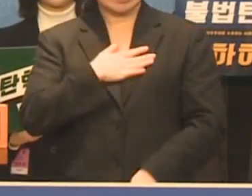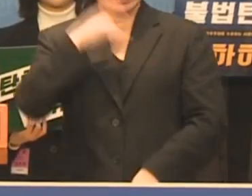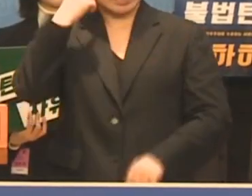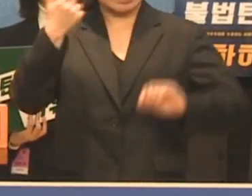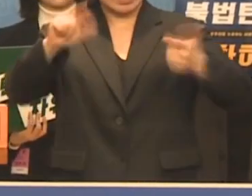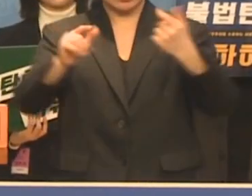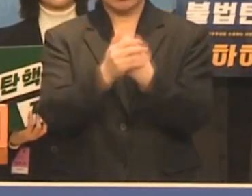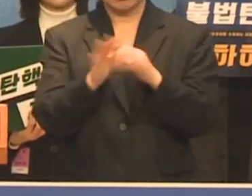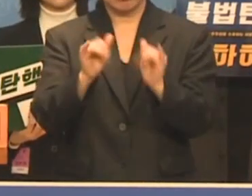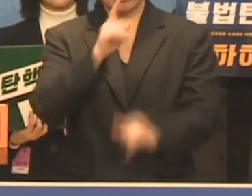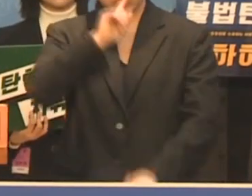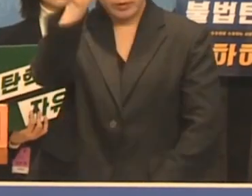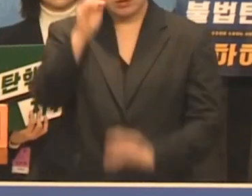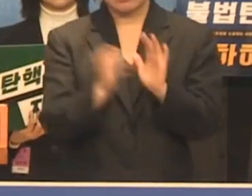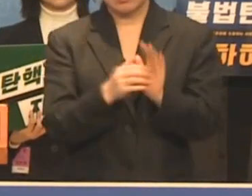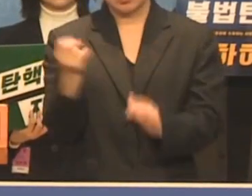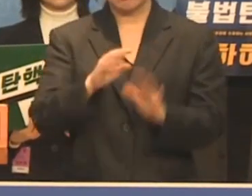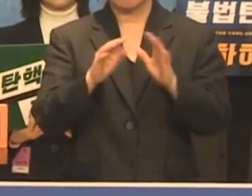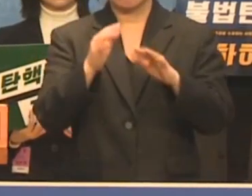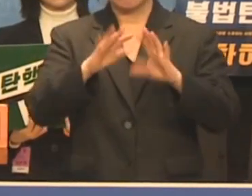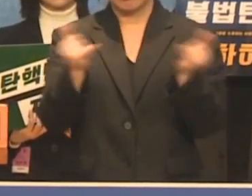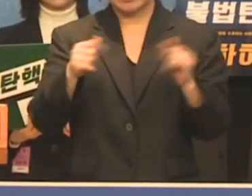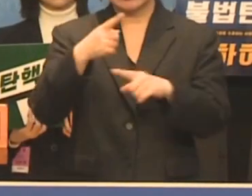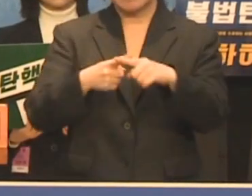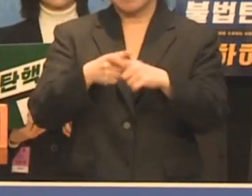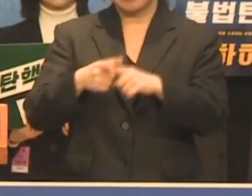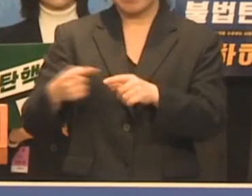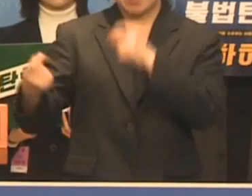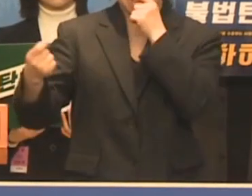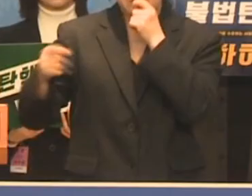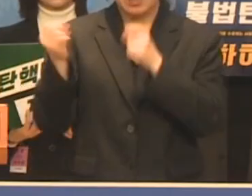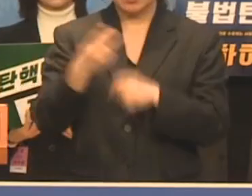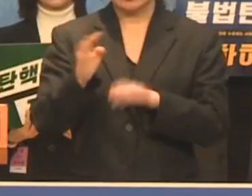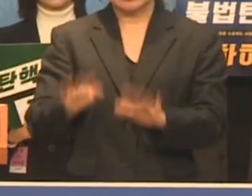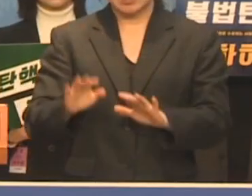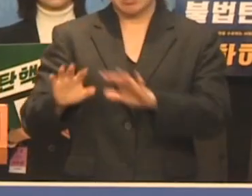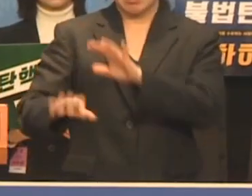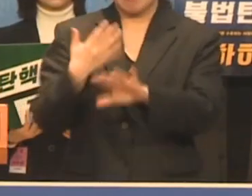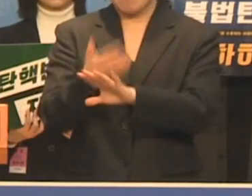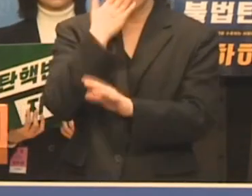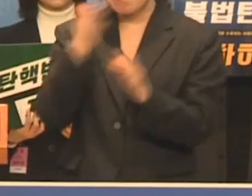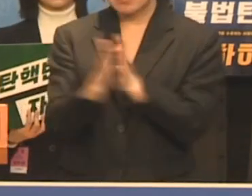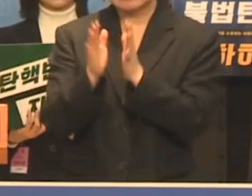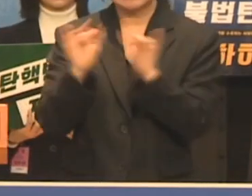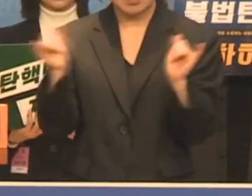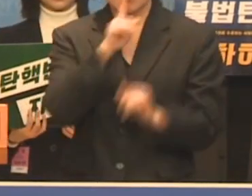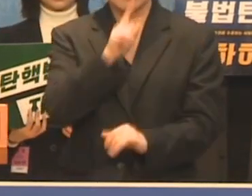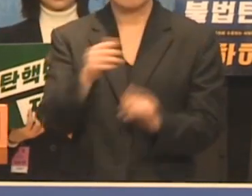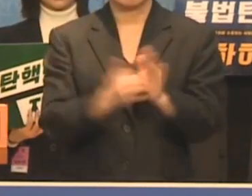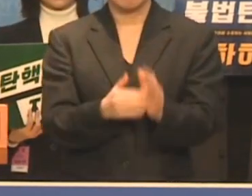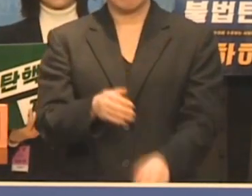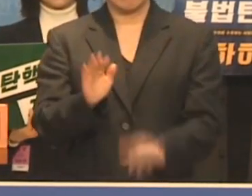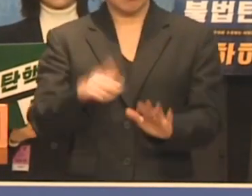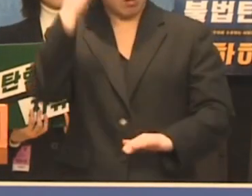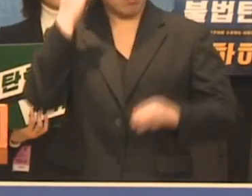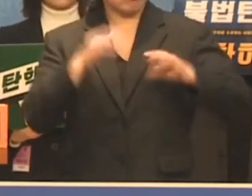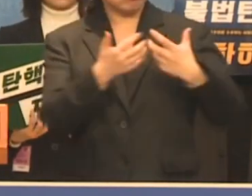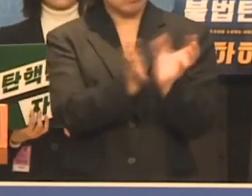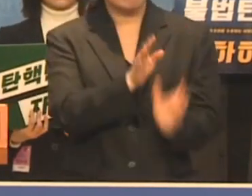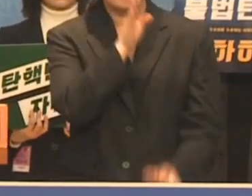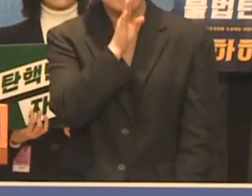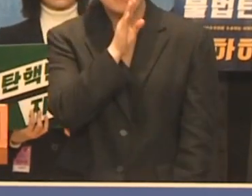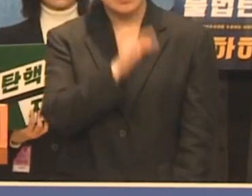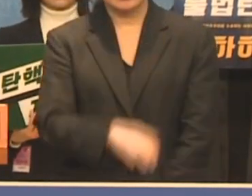국민들을 고발하였으며 국민의 절반을 극우, 내란 동조자, 쓰레기로 칭하기까지 했습니다. 이것이 정말 대한민국의 정당이